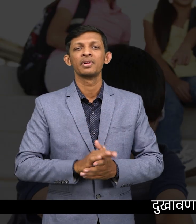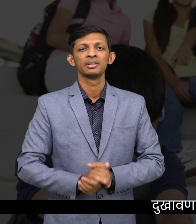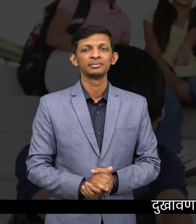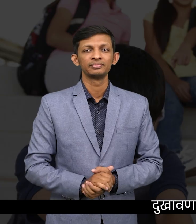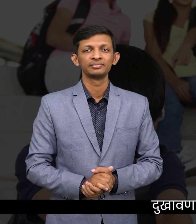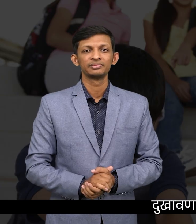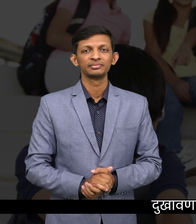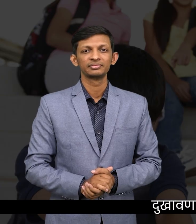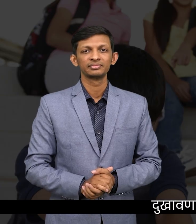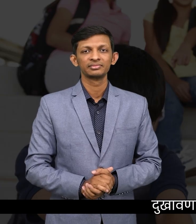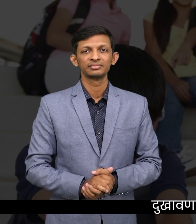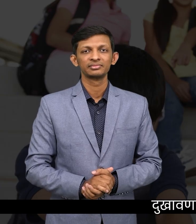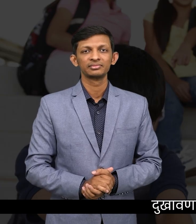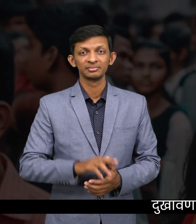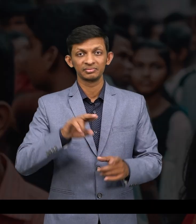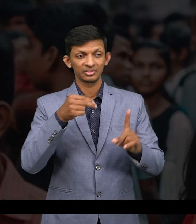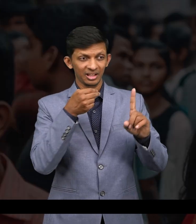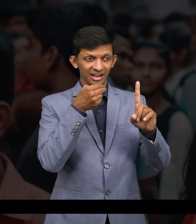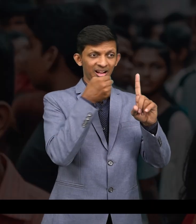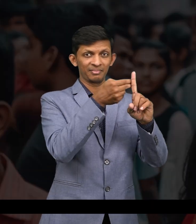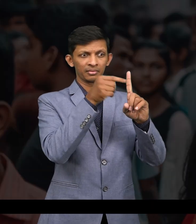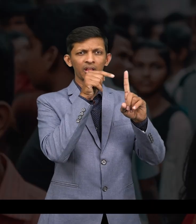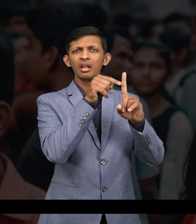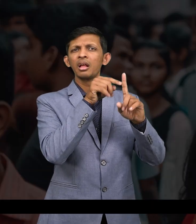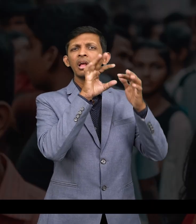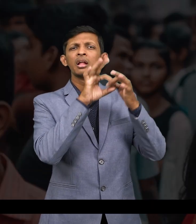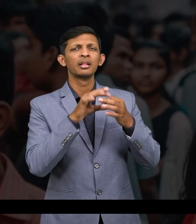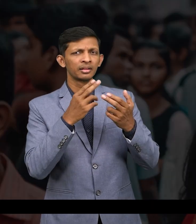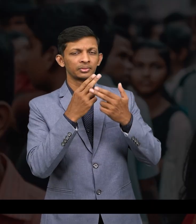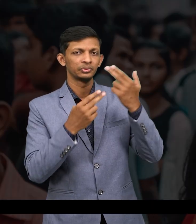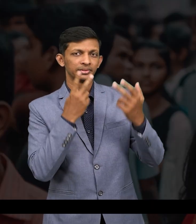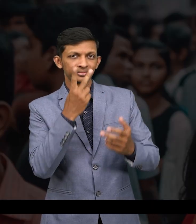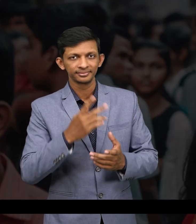दुखावणाऱ्या पद्धतीने वागू शकतो. साचेबद्ध.